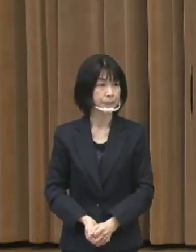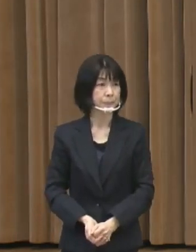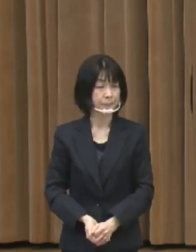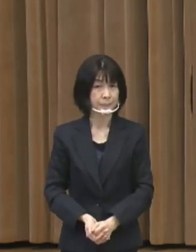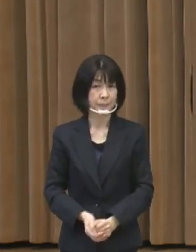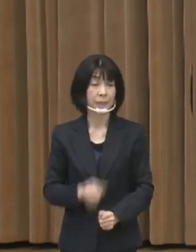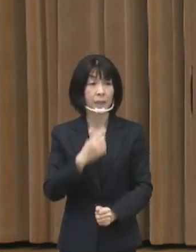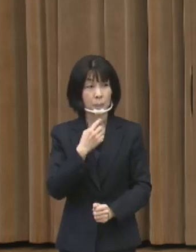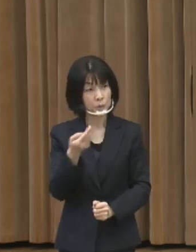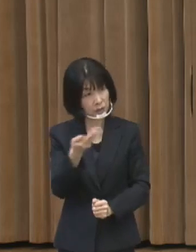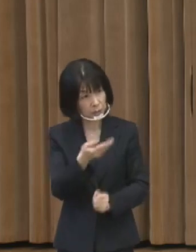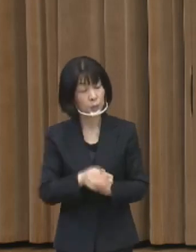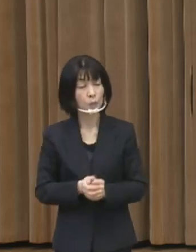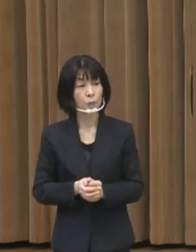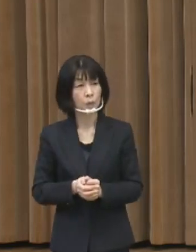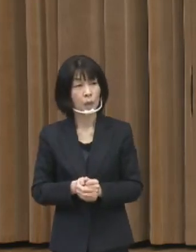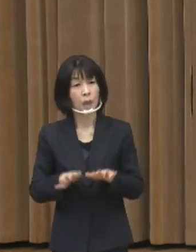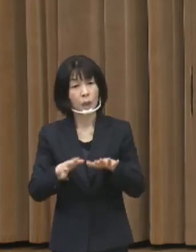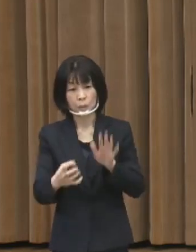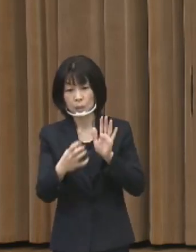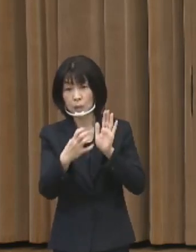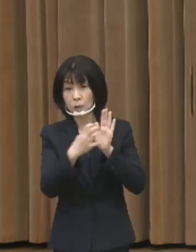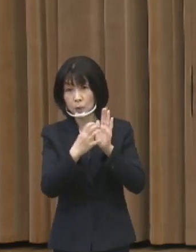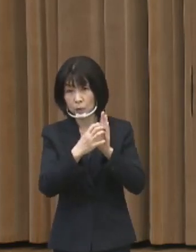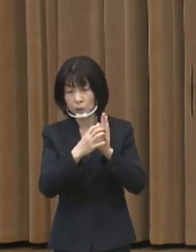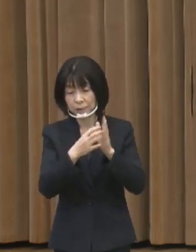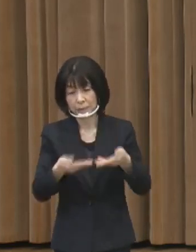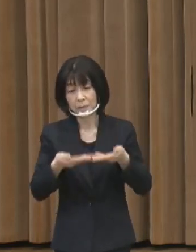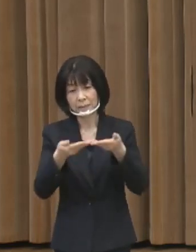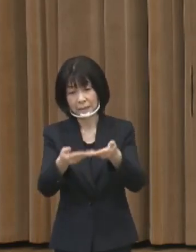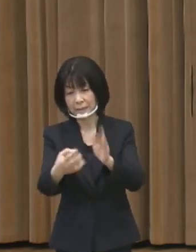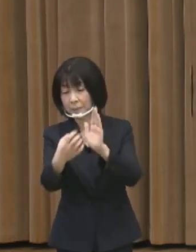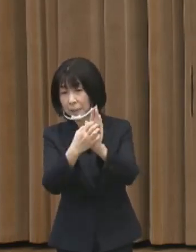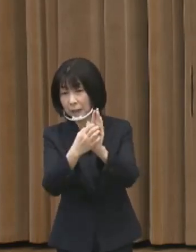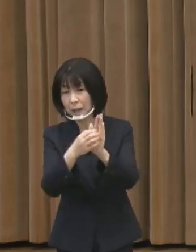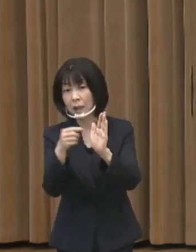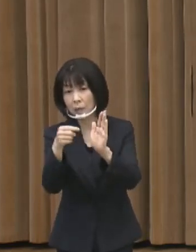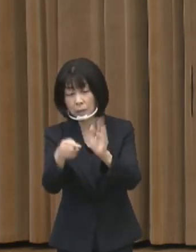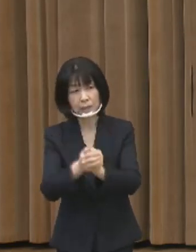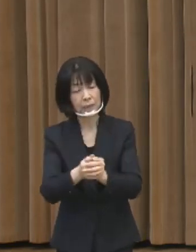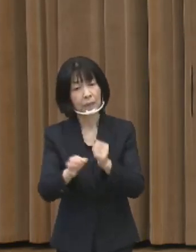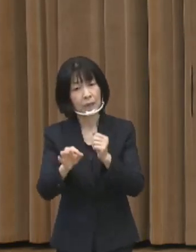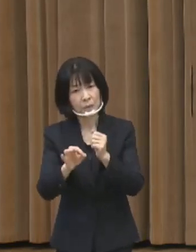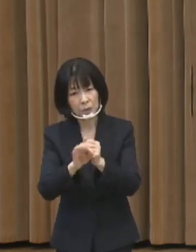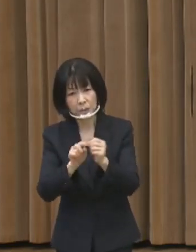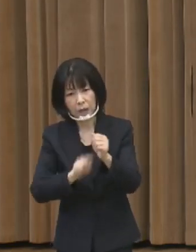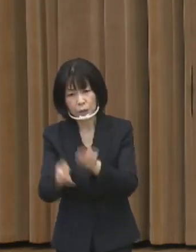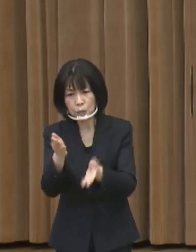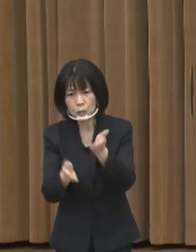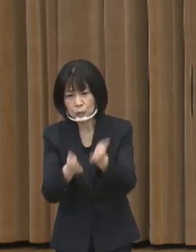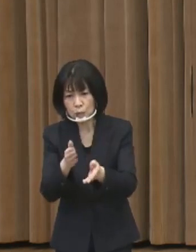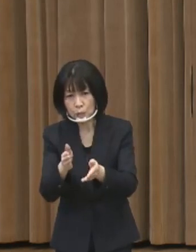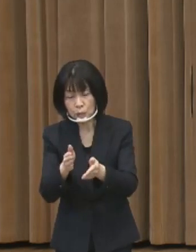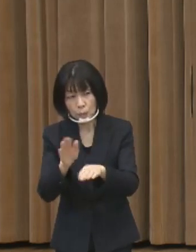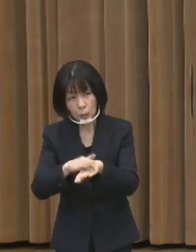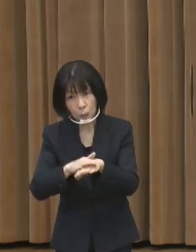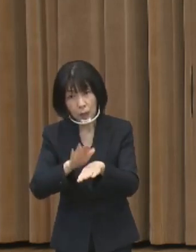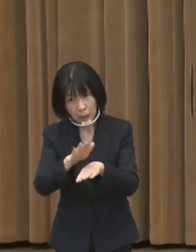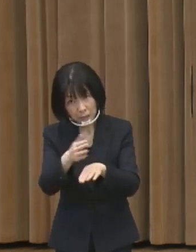あとですね、このステッカーで認証されることで、なんか例えば優遇措置みたいなものはあるものなんでし